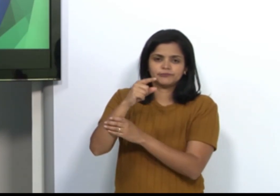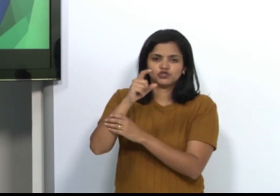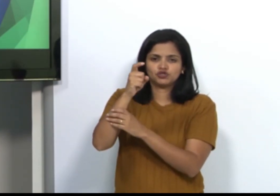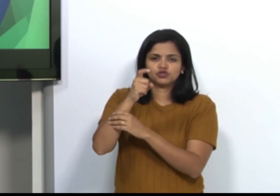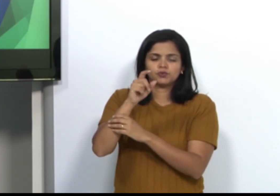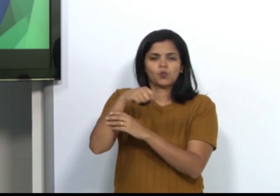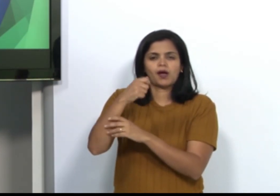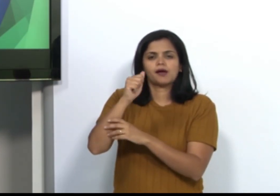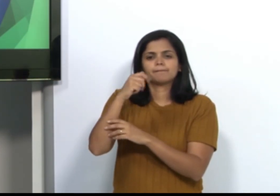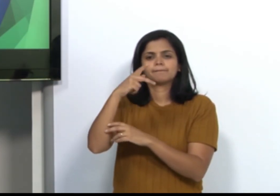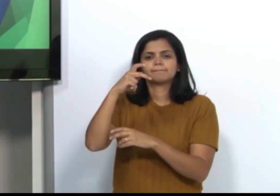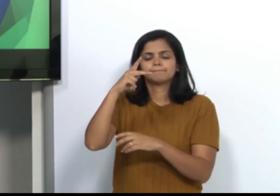Temos ali o I e o X